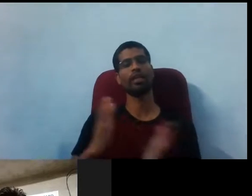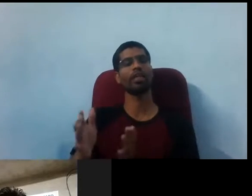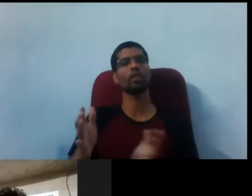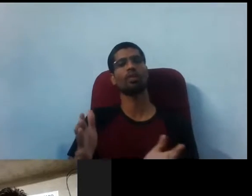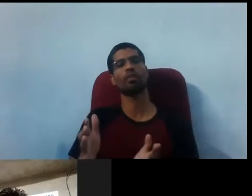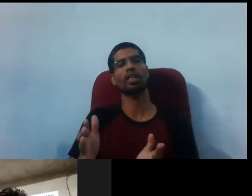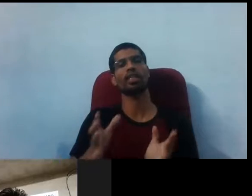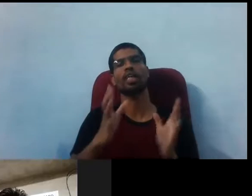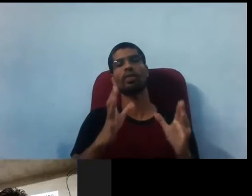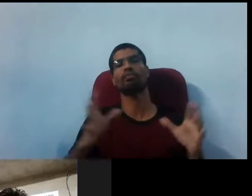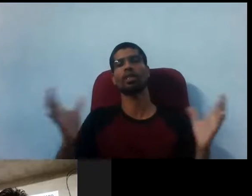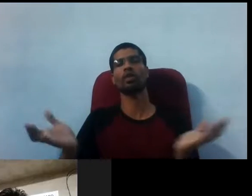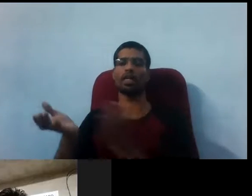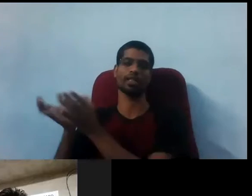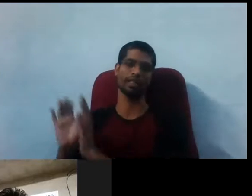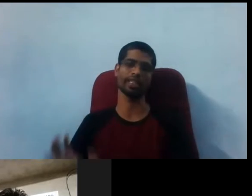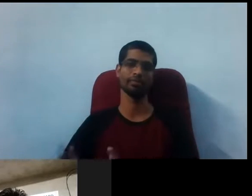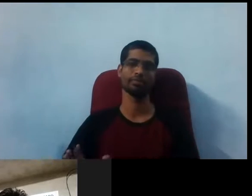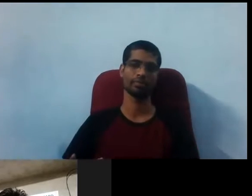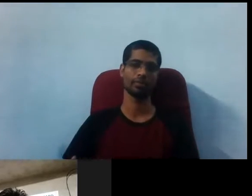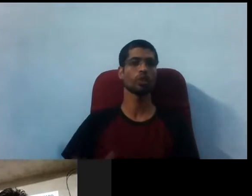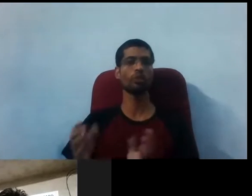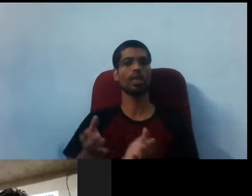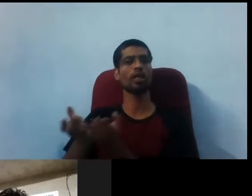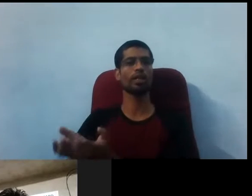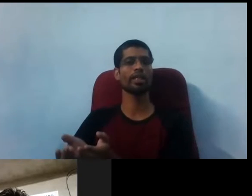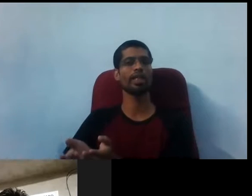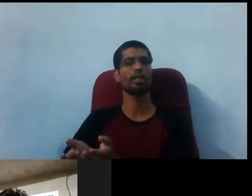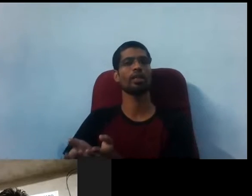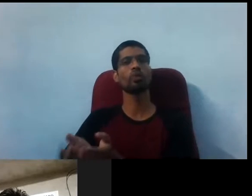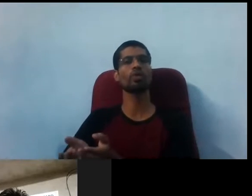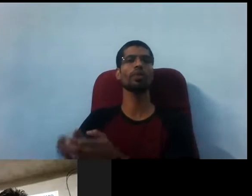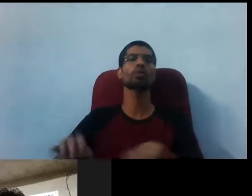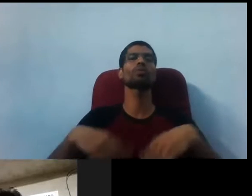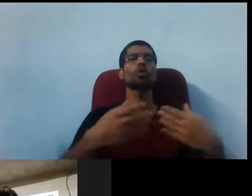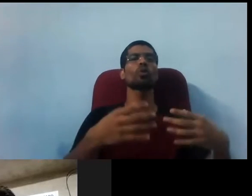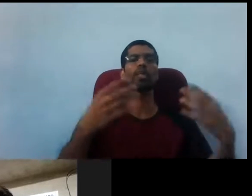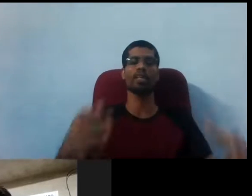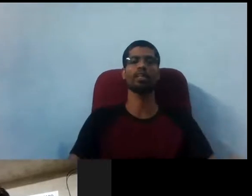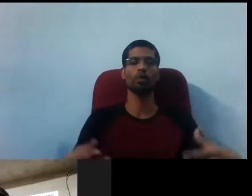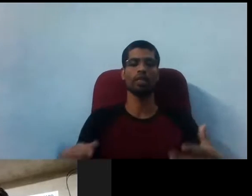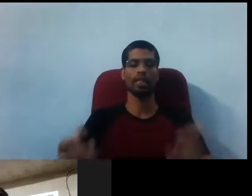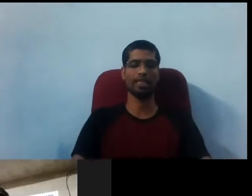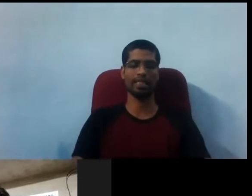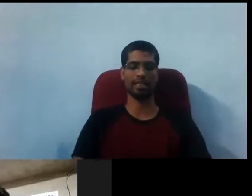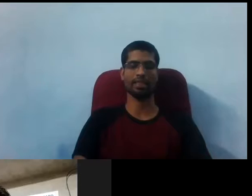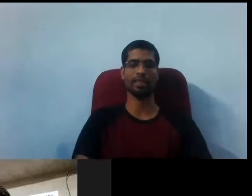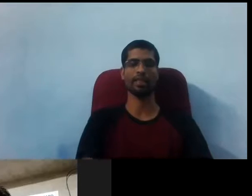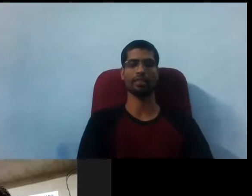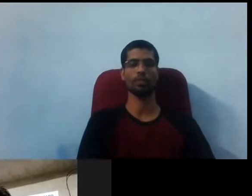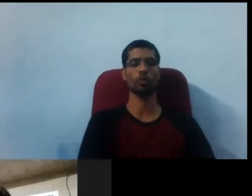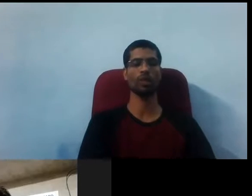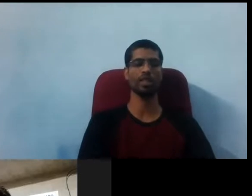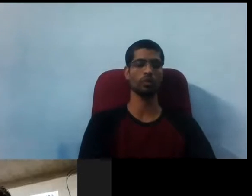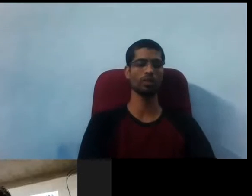ये रिफाइनिंग के द्वारा हम लोग क्या किए, अभी मेटल को अलग कर लिए, जो मेटल को अलग किए उसका अभी कुछ भी रूप या रंग हम लोग दे सकते